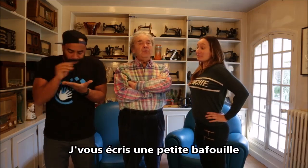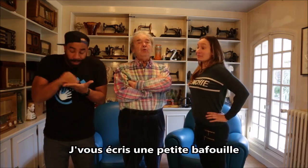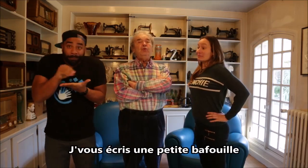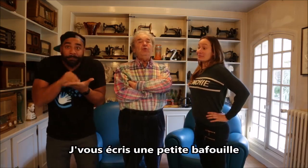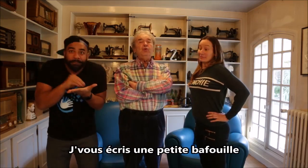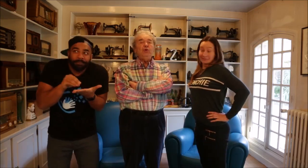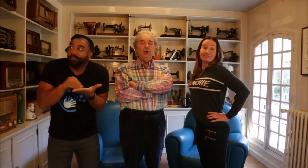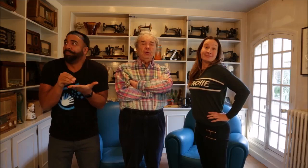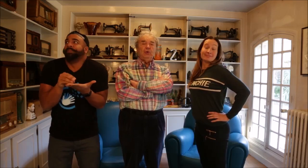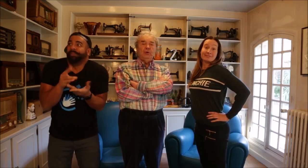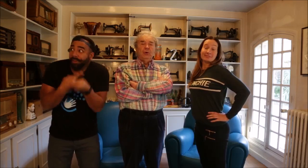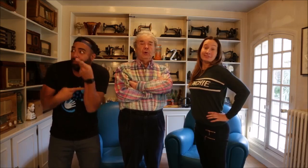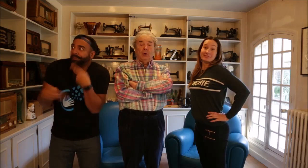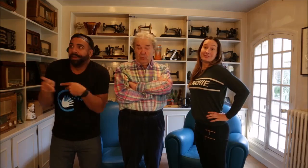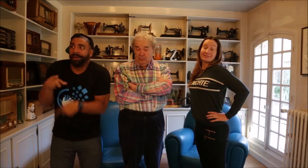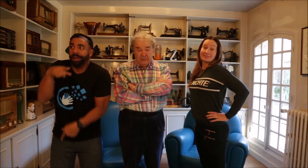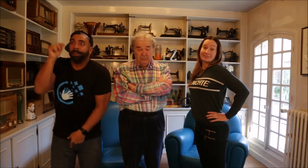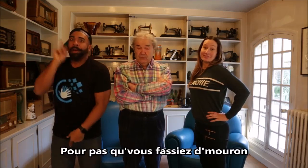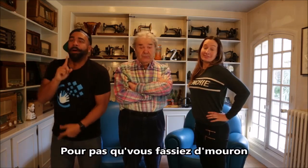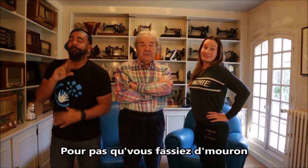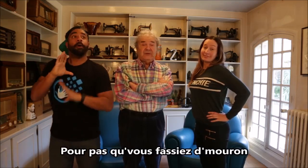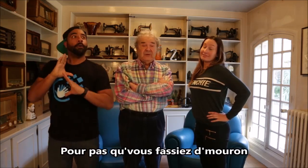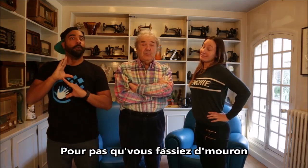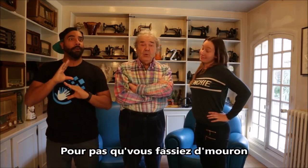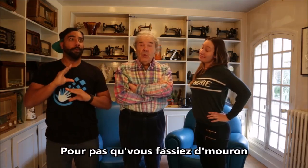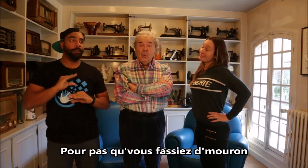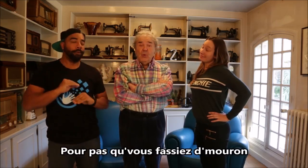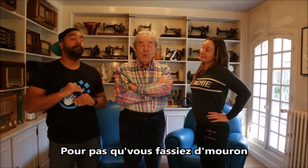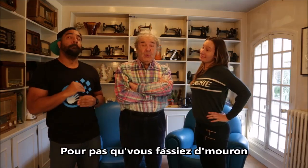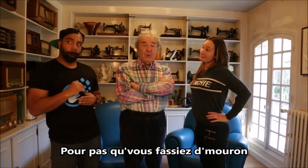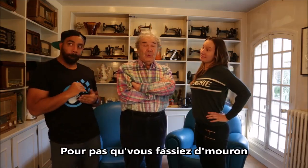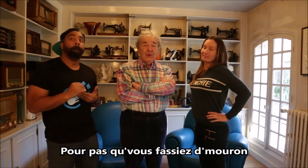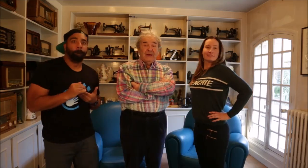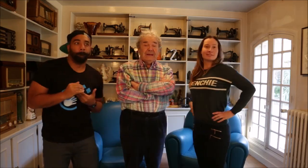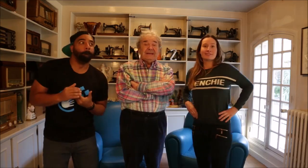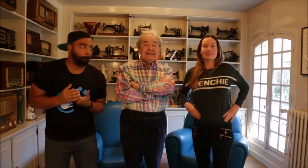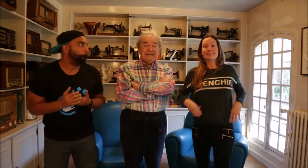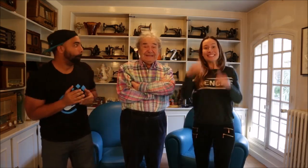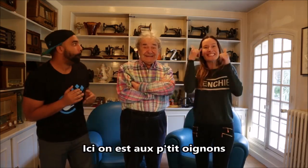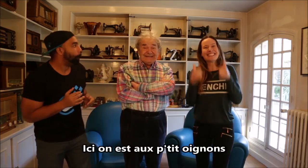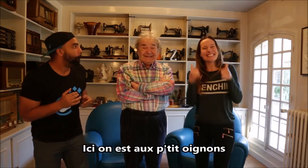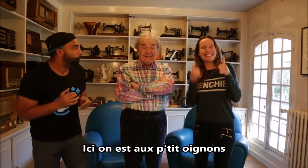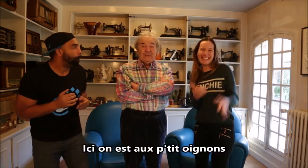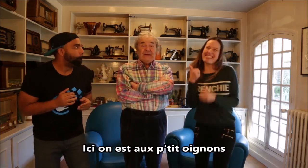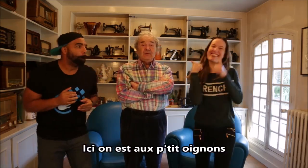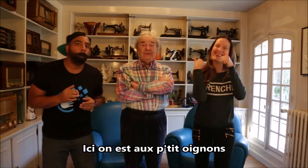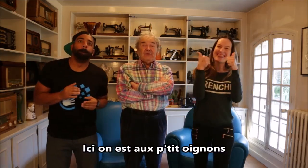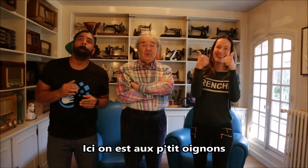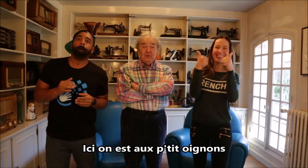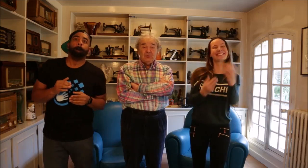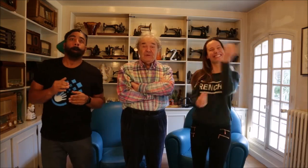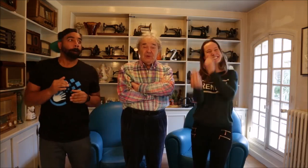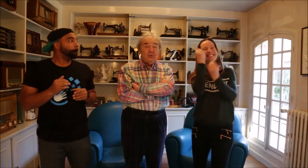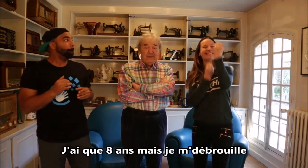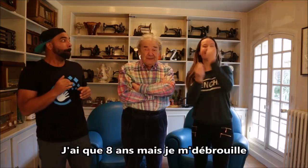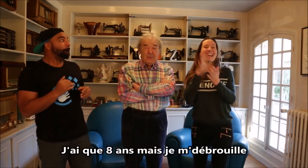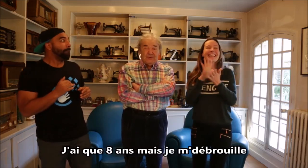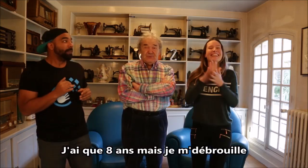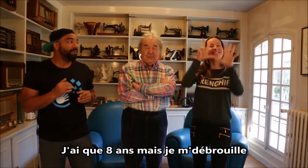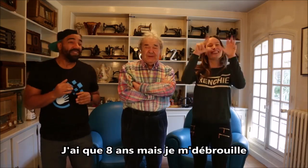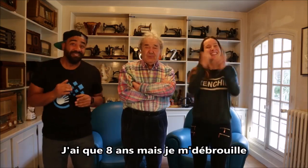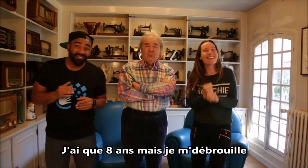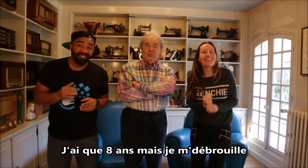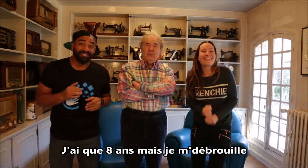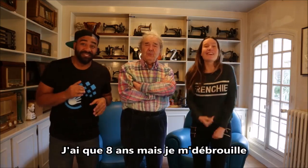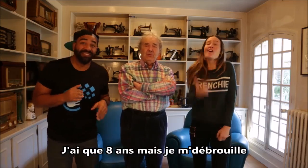Petite bafouille, pour pas que vous fassiez de mourons. Ici on est aux petits oignons, j'ai que 8 ans